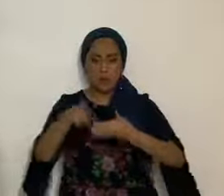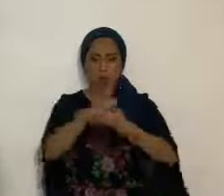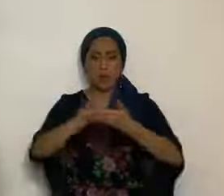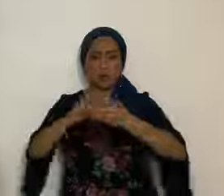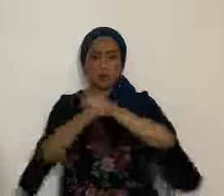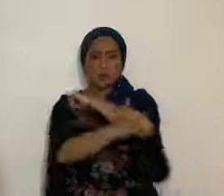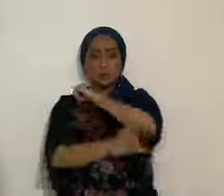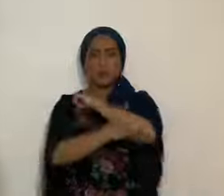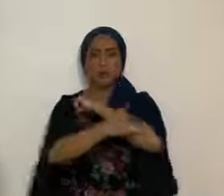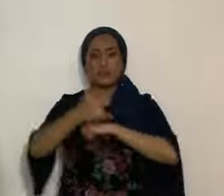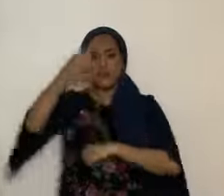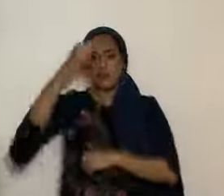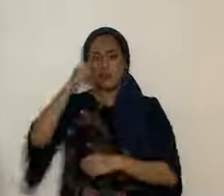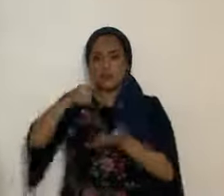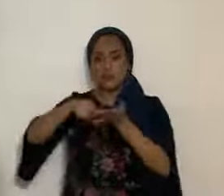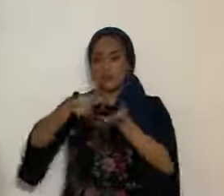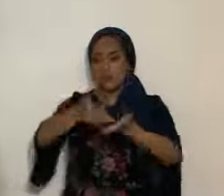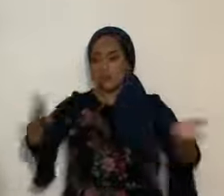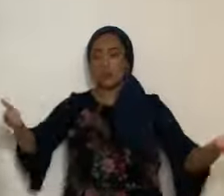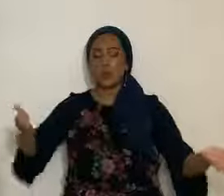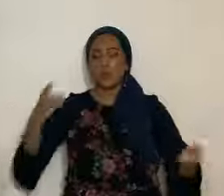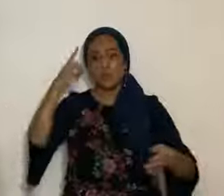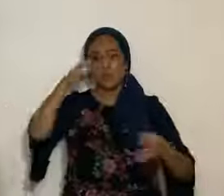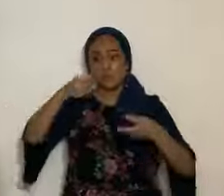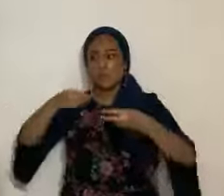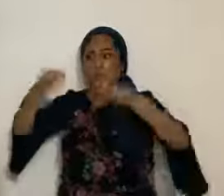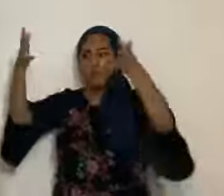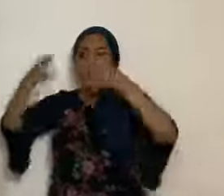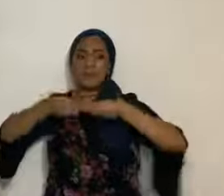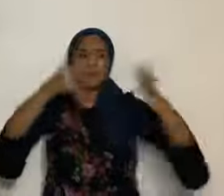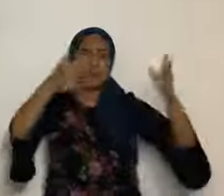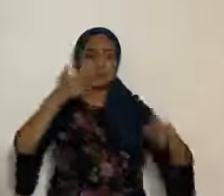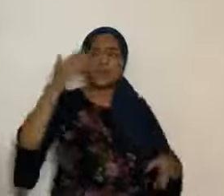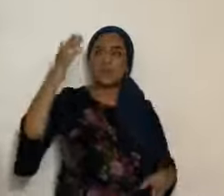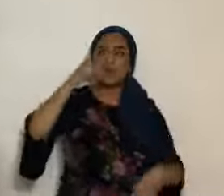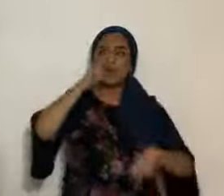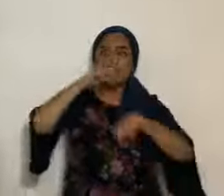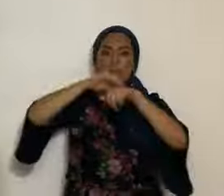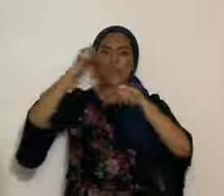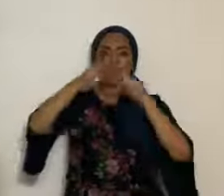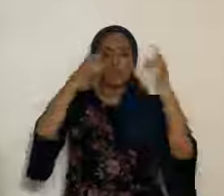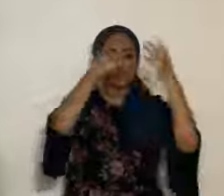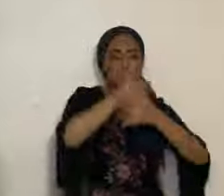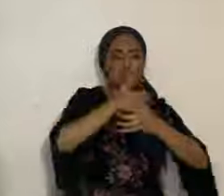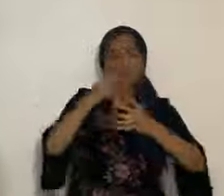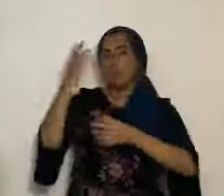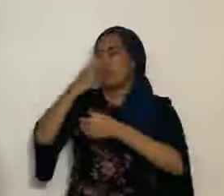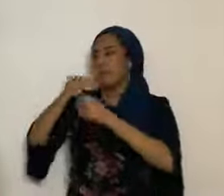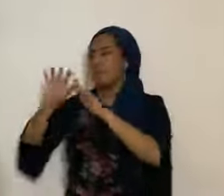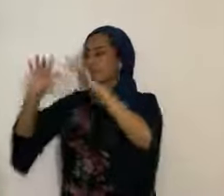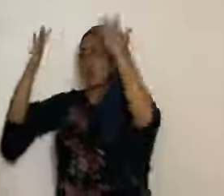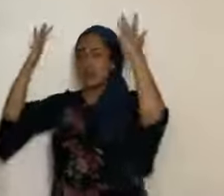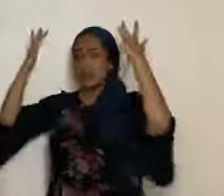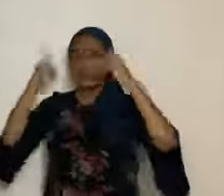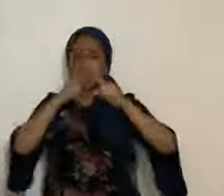adquirido por Elohim, para que anuncien las virtudes de aquel que los llamó de las tinieblas a su luz admirable. Vosotros que en otro